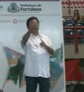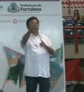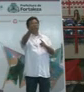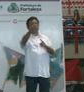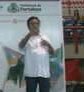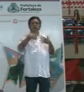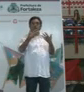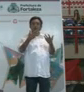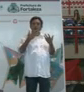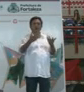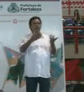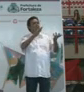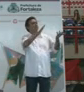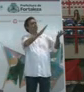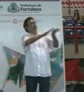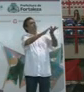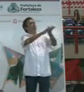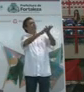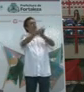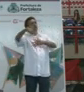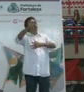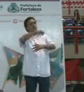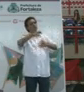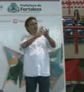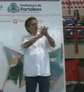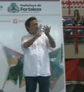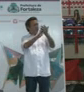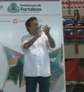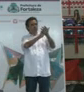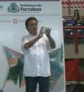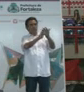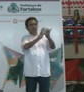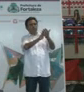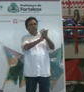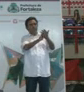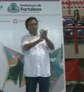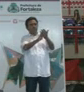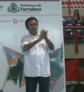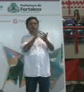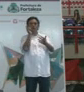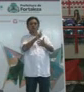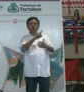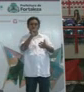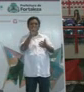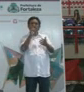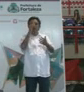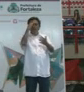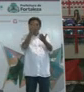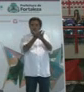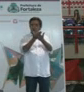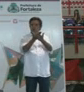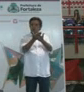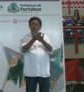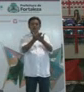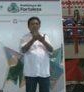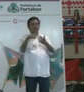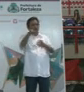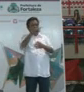E eu queria pedir uma salva de palmas de vocês para vocês mesmos. Vamos lá, o nosso sucesso acreditando que